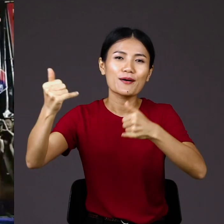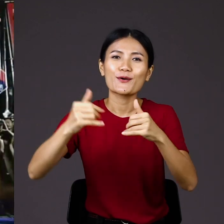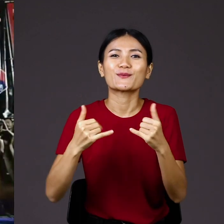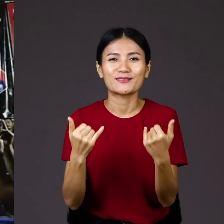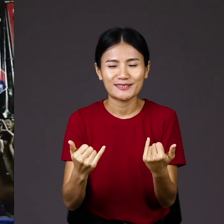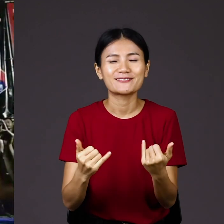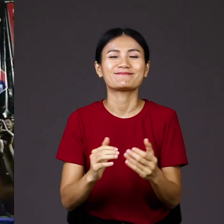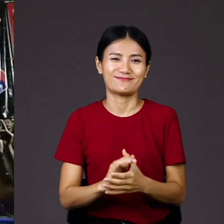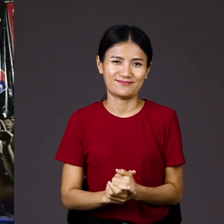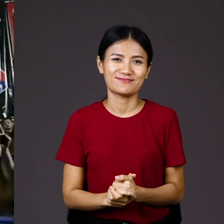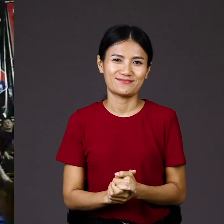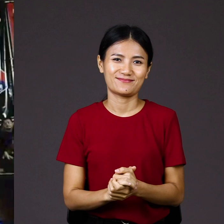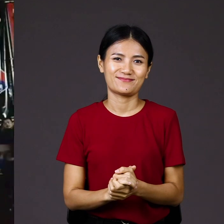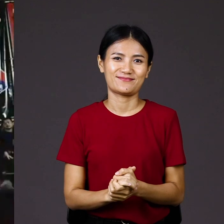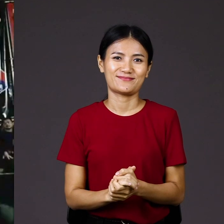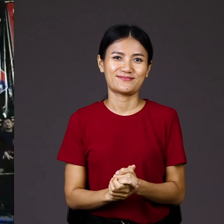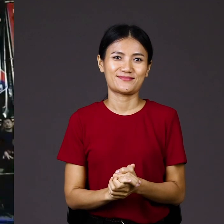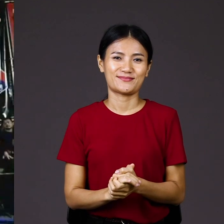ราศัยวันนี้ครับ